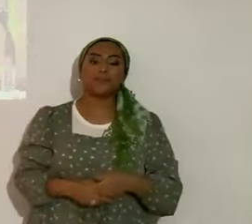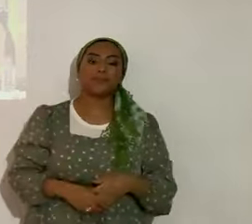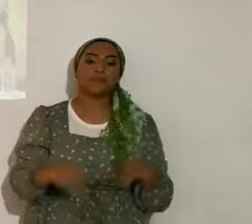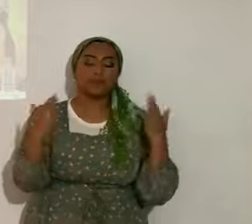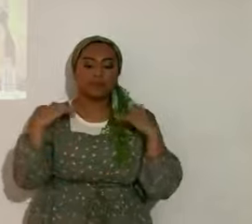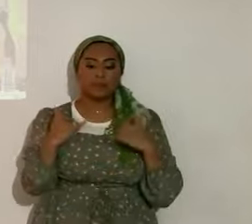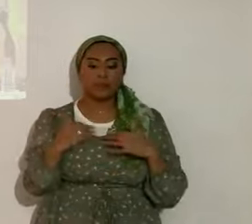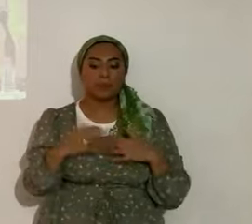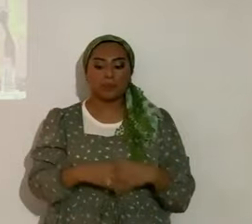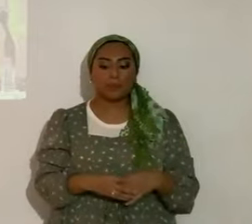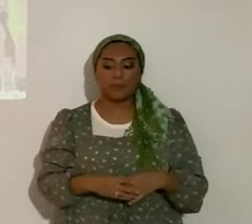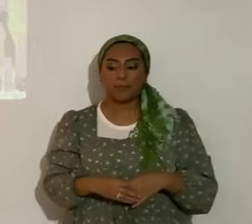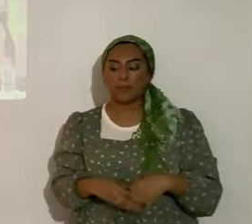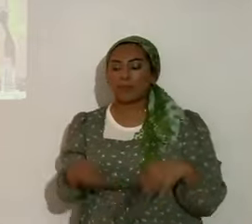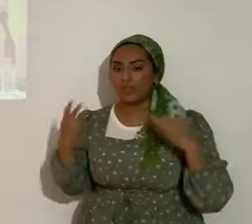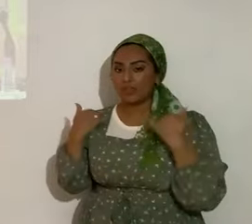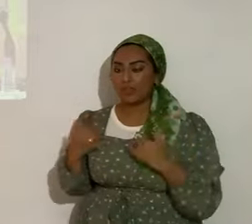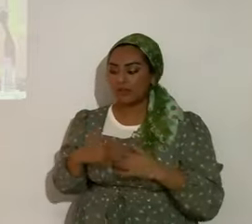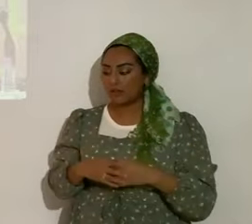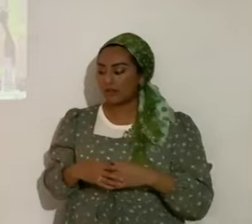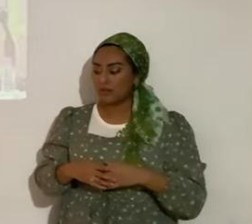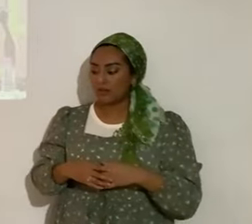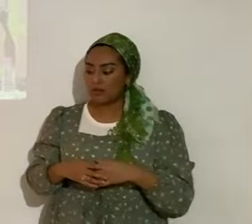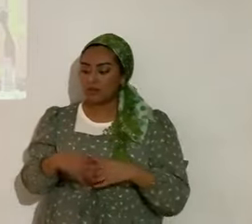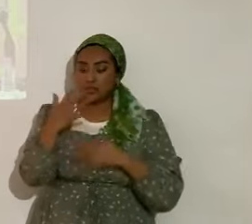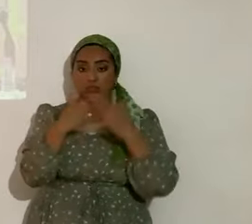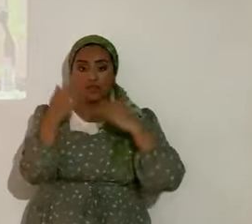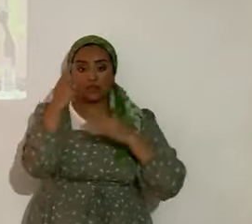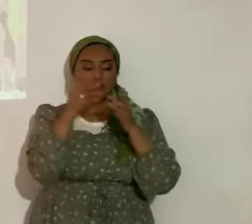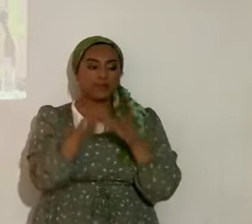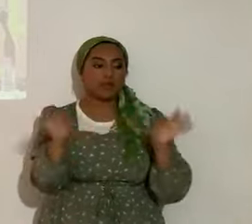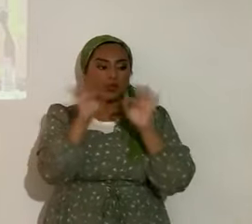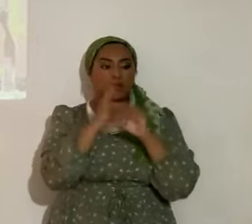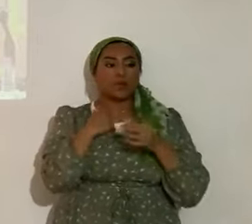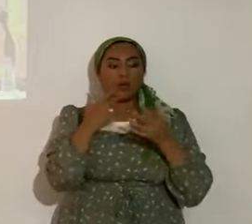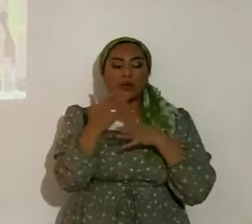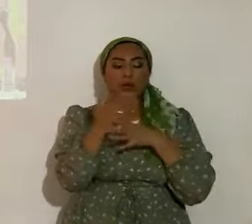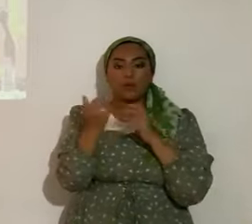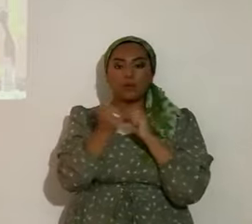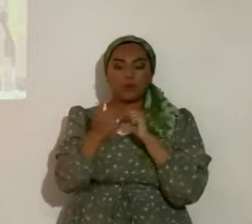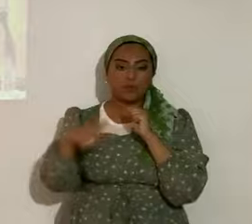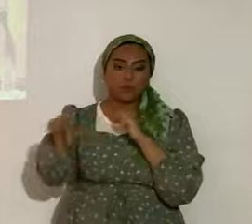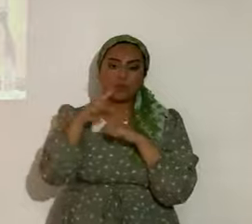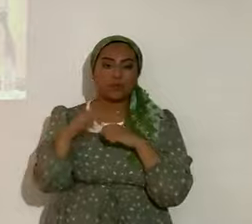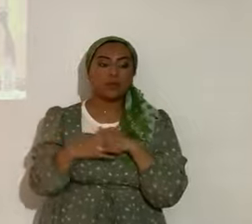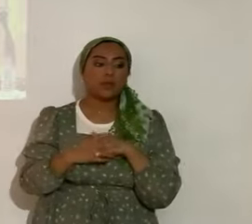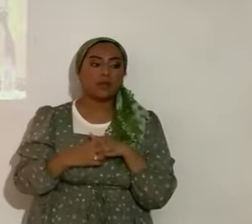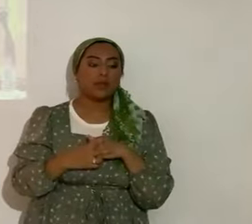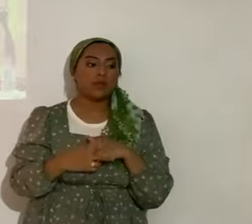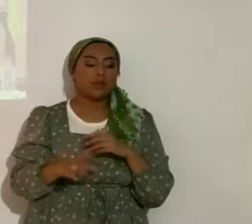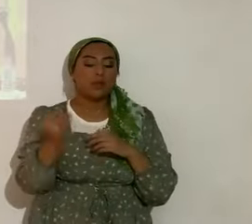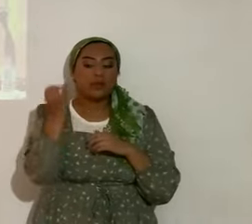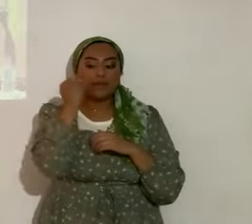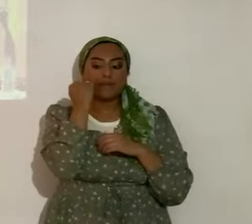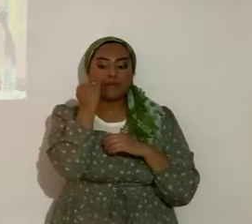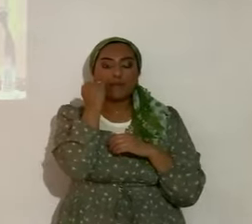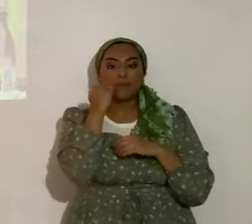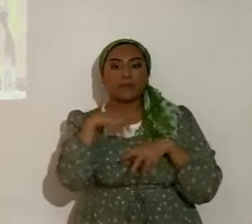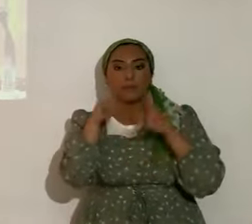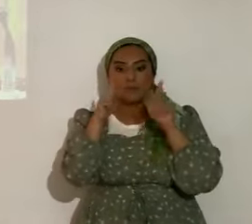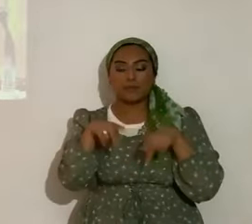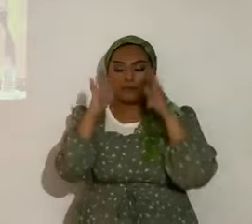Bueno, ahora, una cosa muy importante que quiero comentarles, amados aquí. Si la